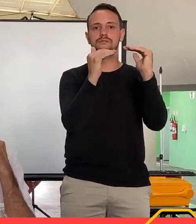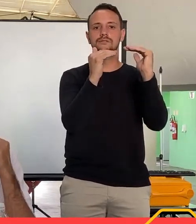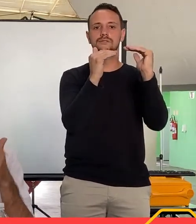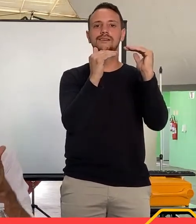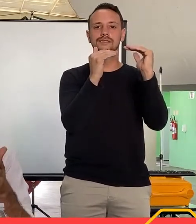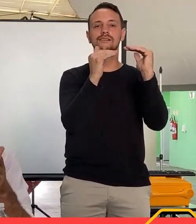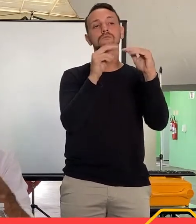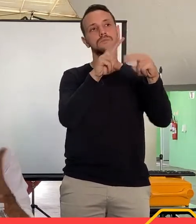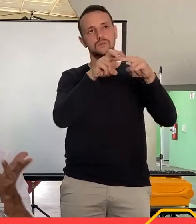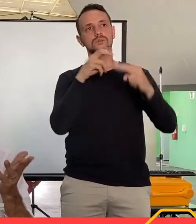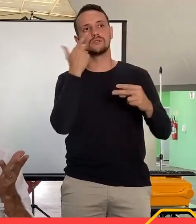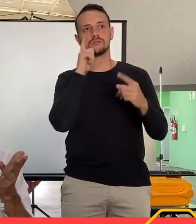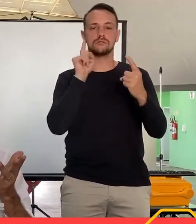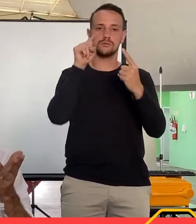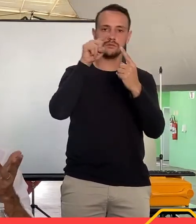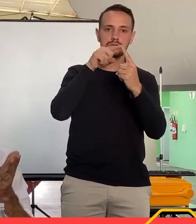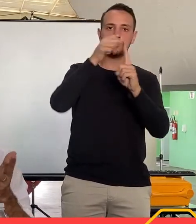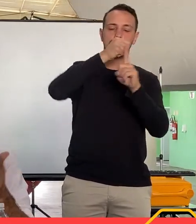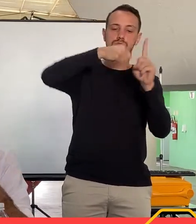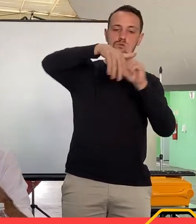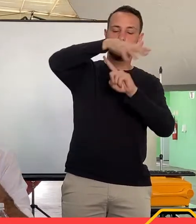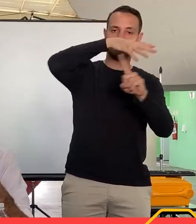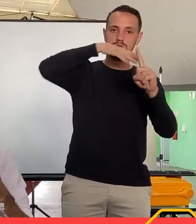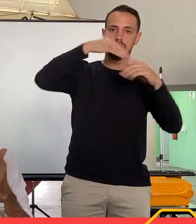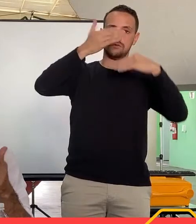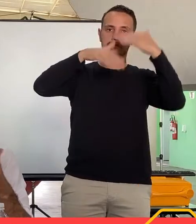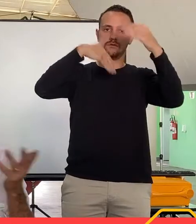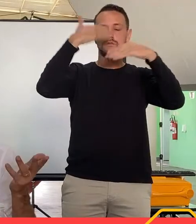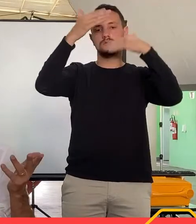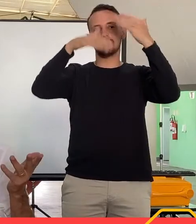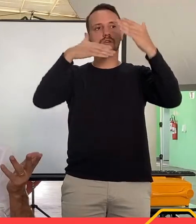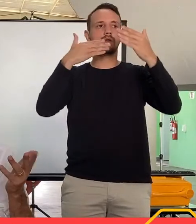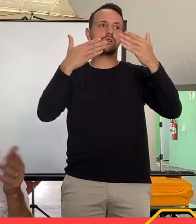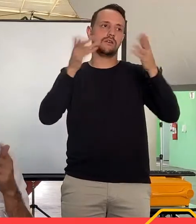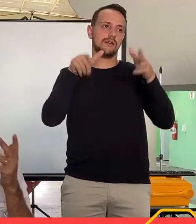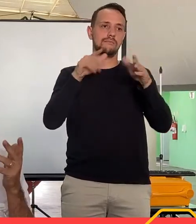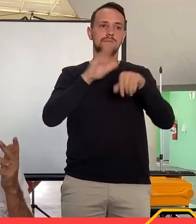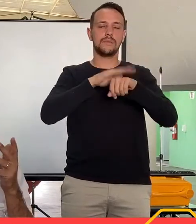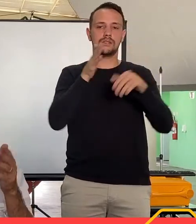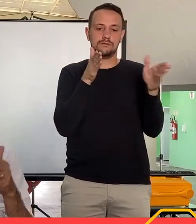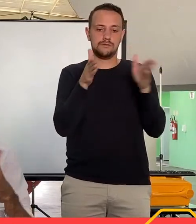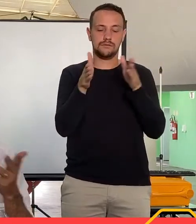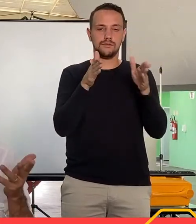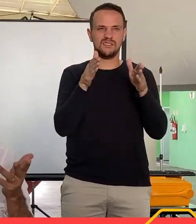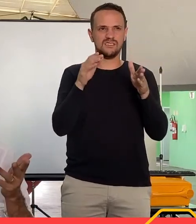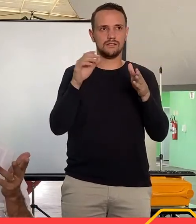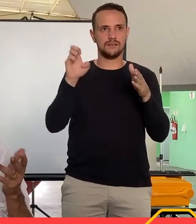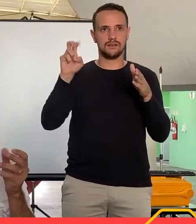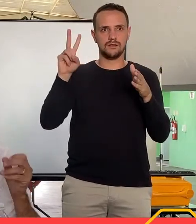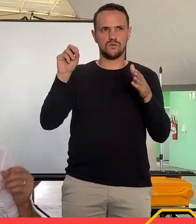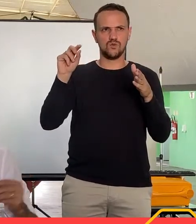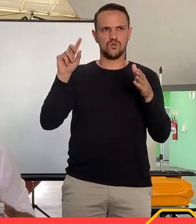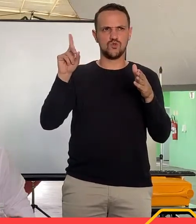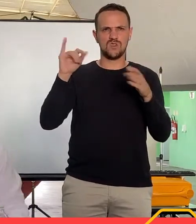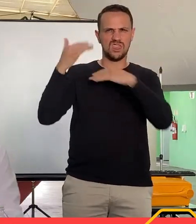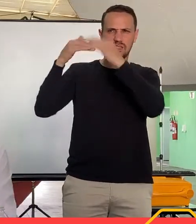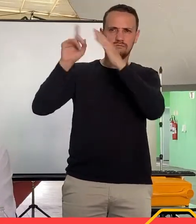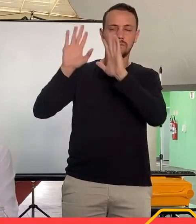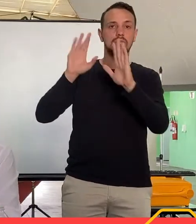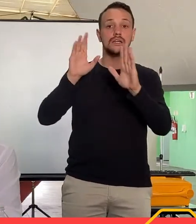atingiu nas sociedades mais mais modernas, né? Não vou dizer evoluídas, mas mais